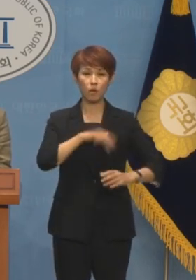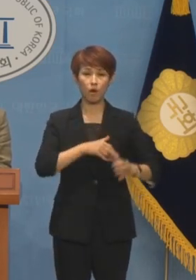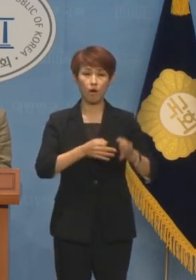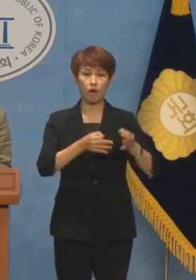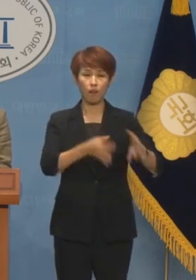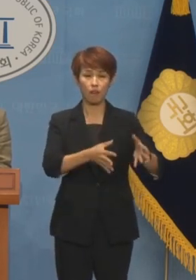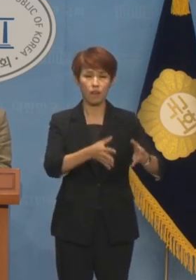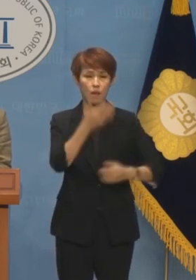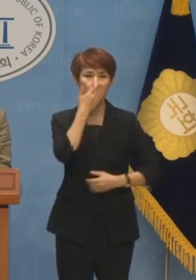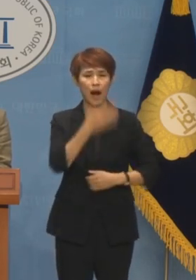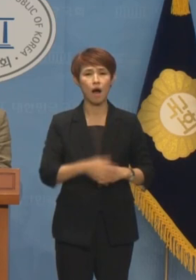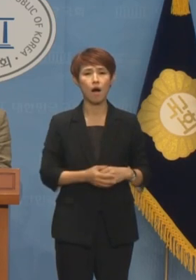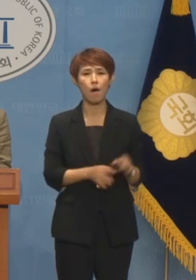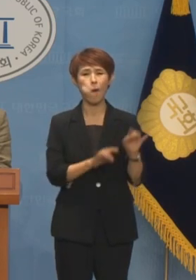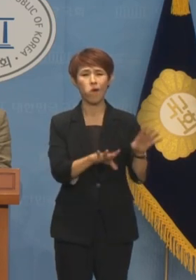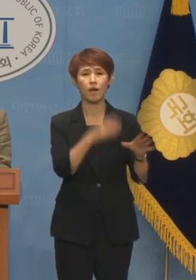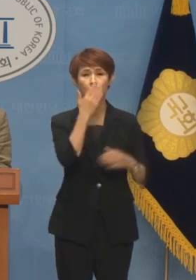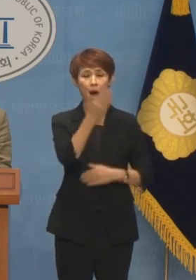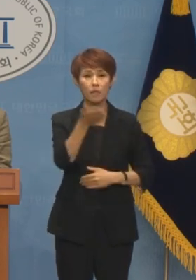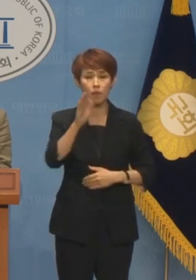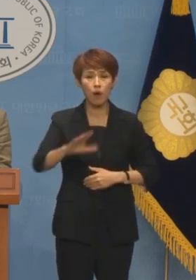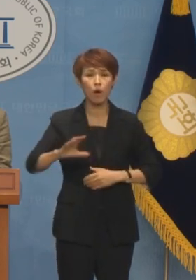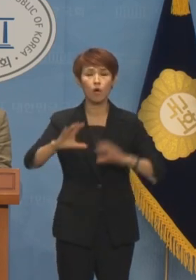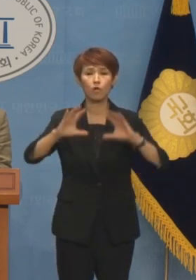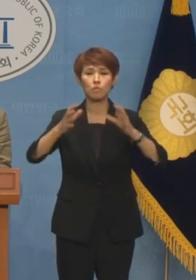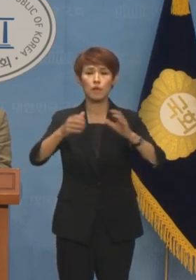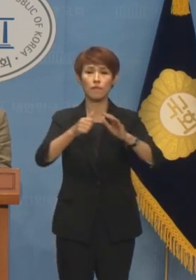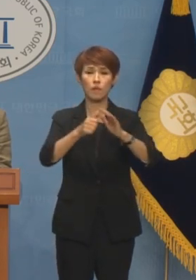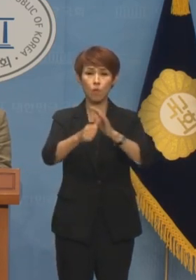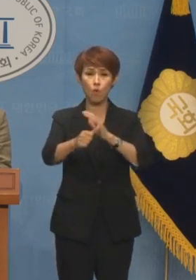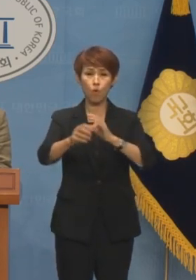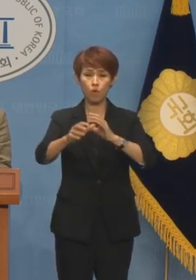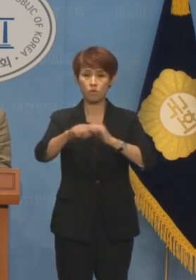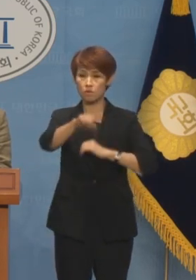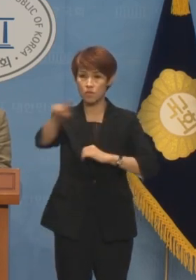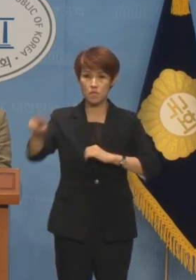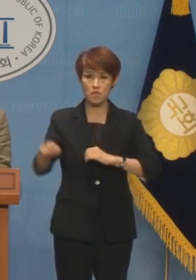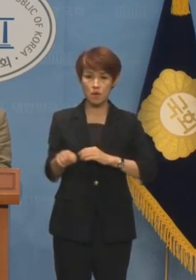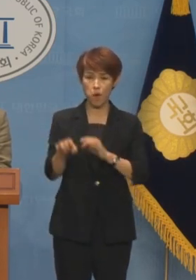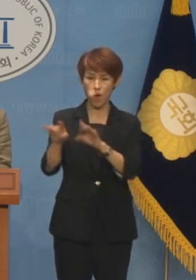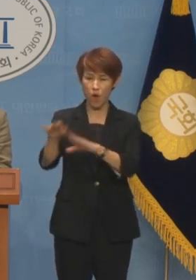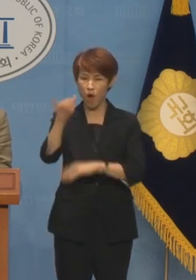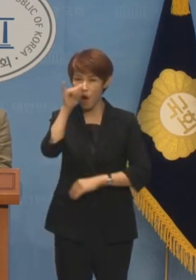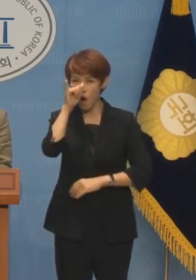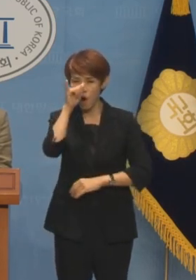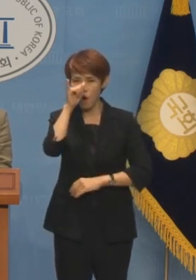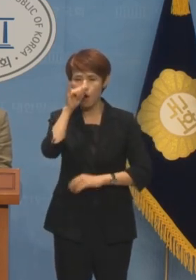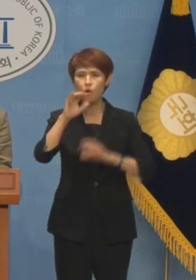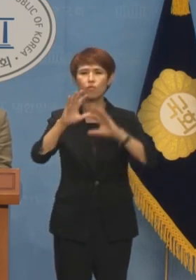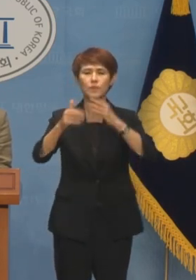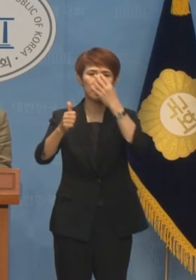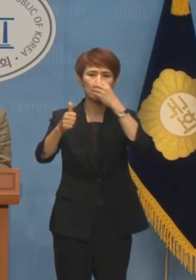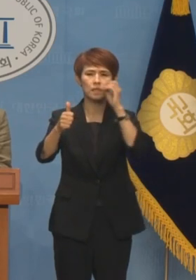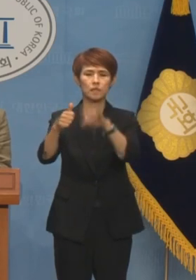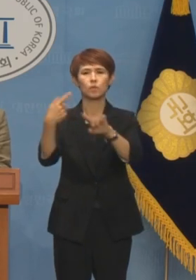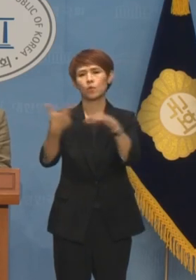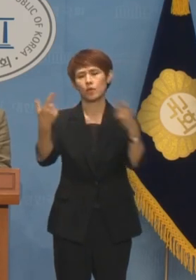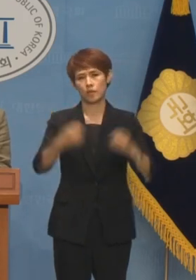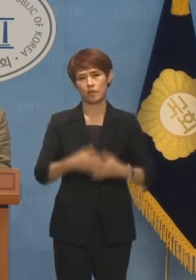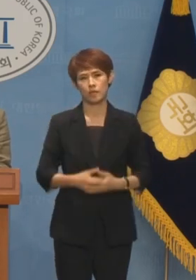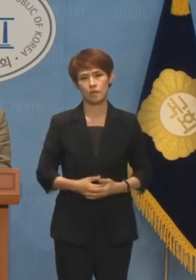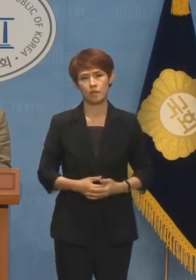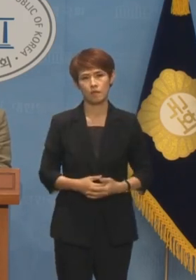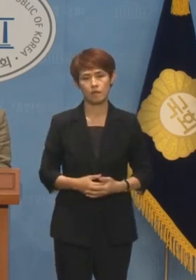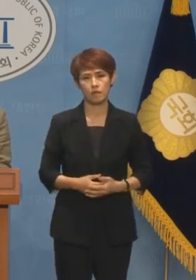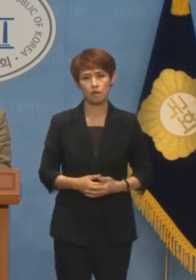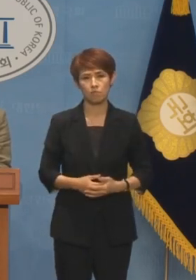있습니다. 그러나 국민의 대표인 국회의원을 기망하는 행위는 국민을 기망하는 행위와 같습니다. 지난